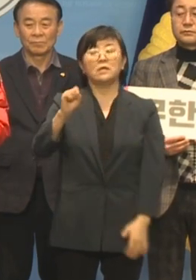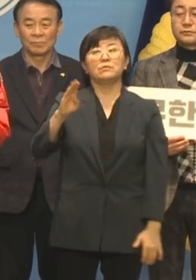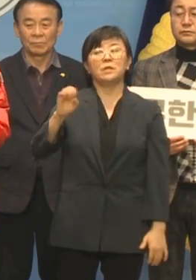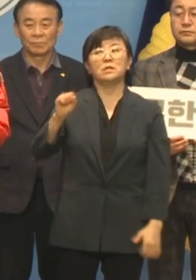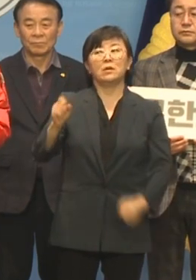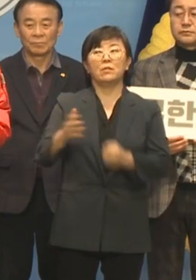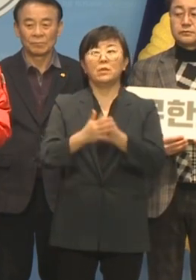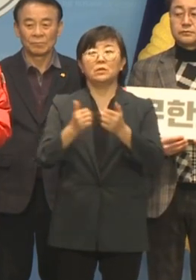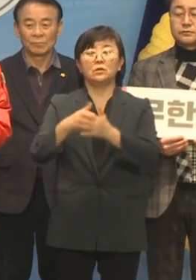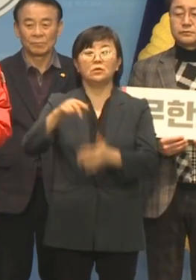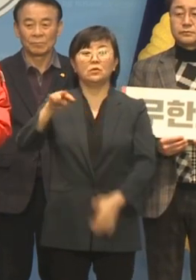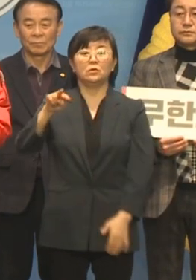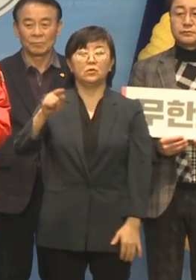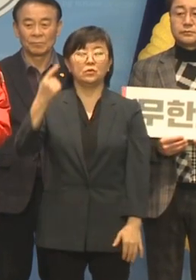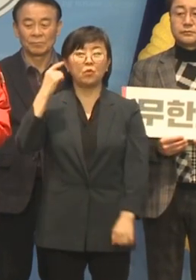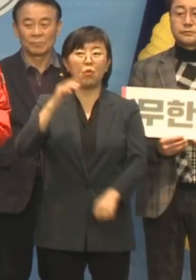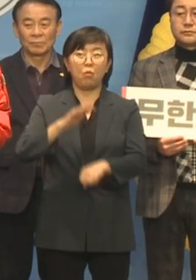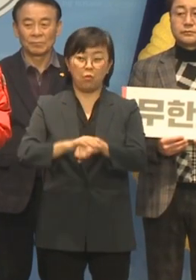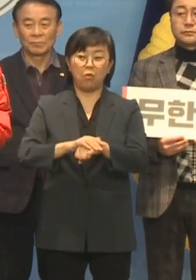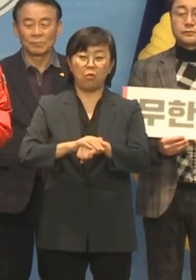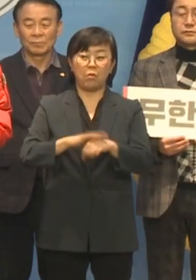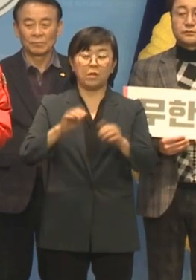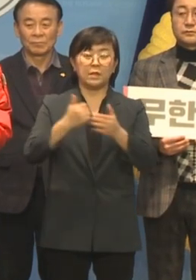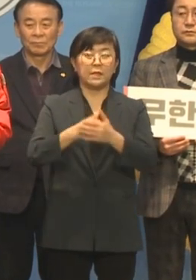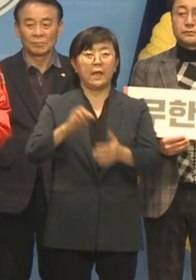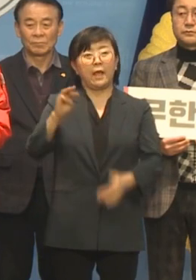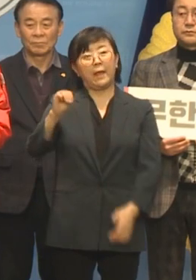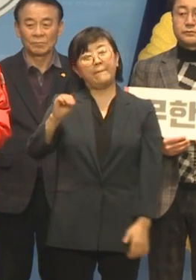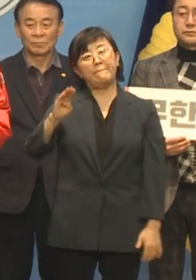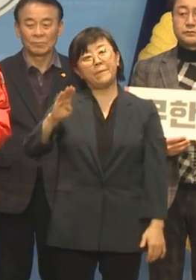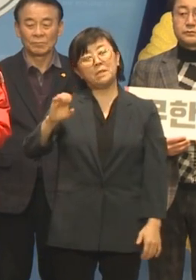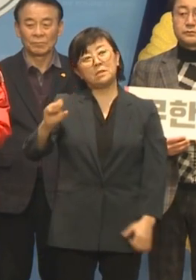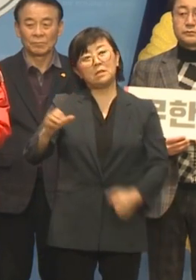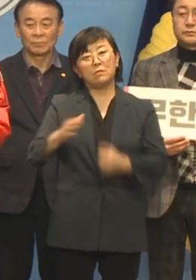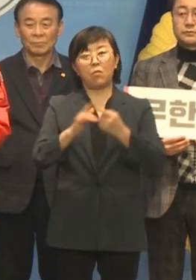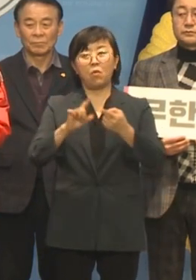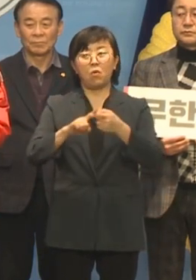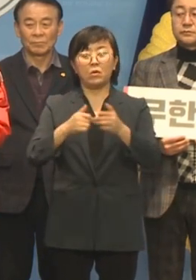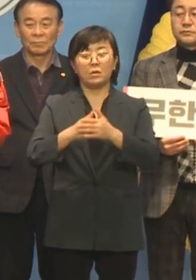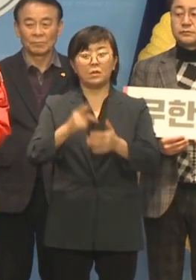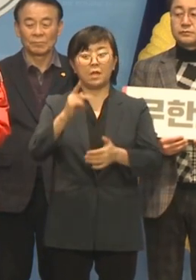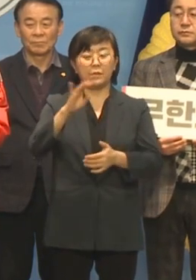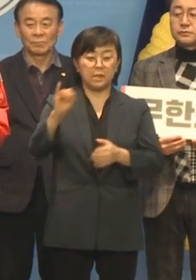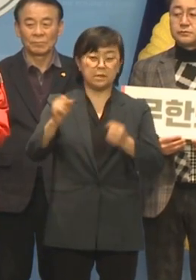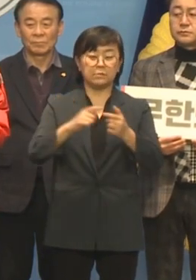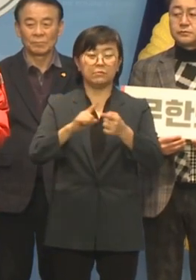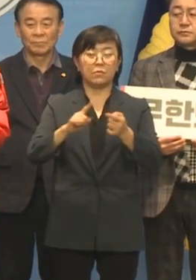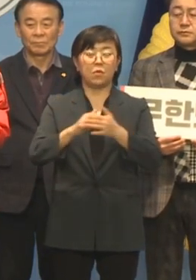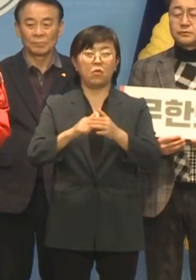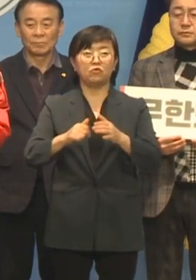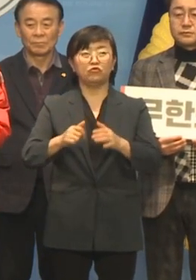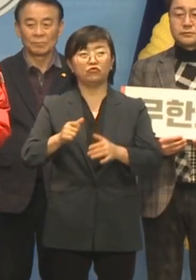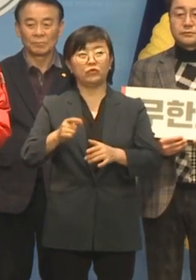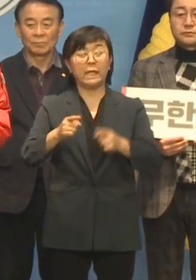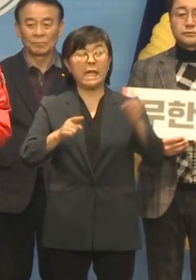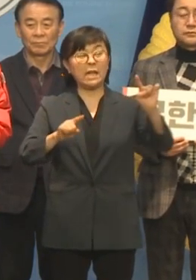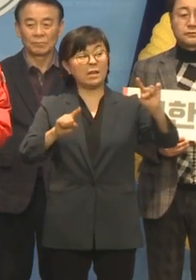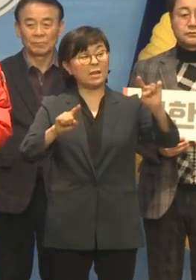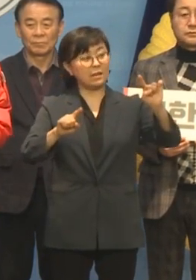로펌 솔로몬으로 시작해서 MBC 무한도전 죄악일, KBS 1대백 우승 등을